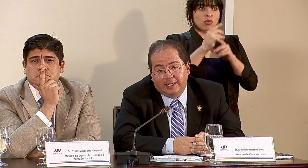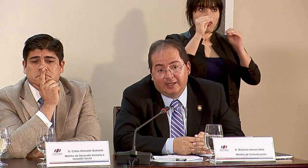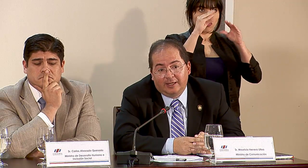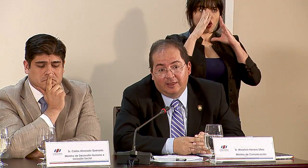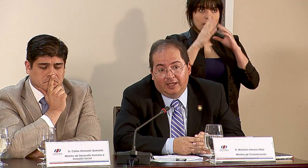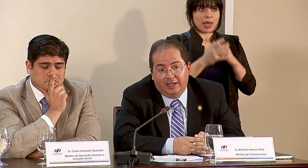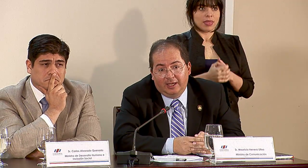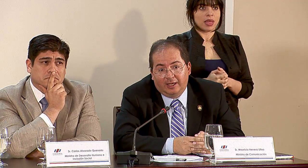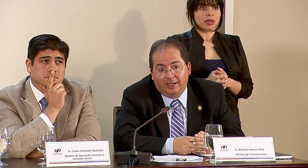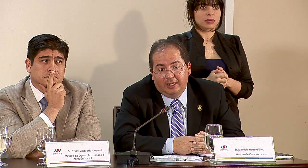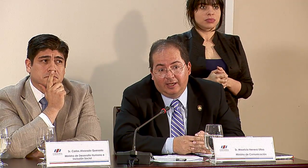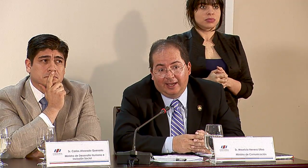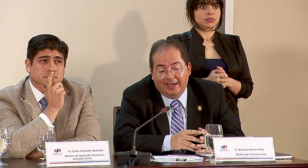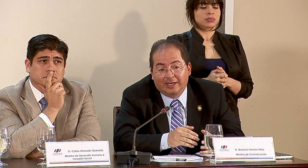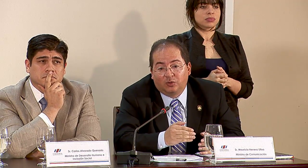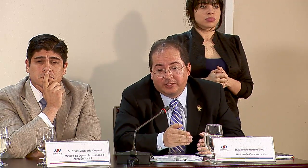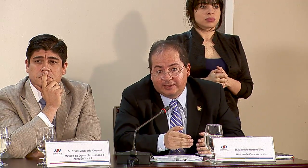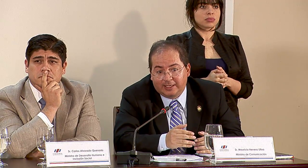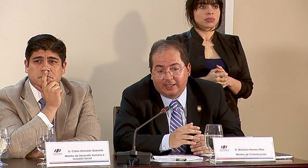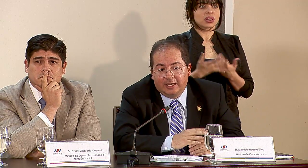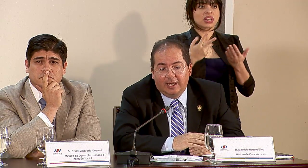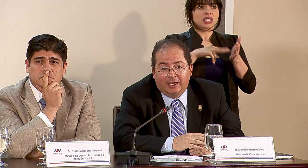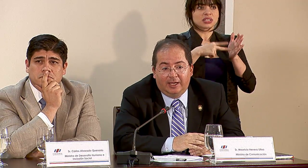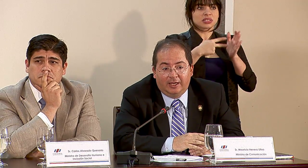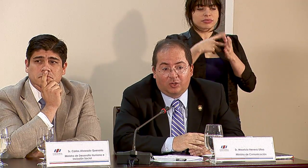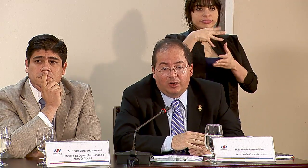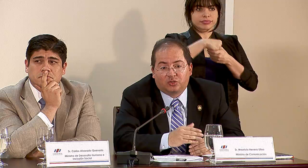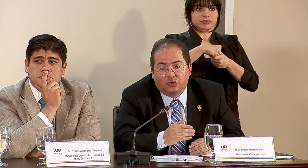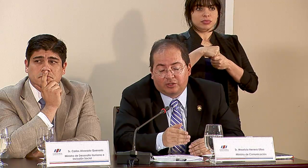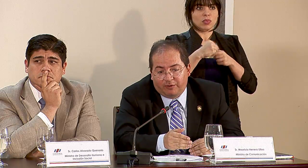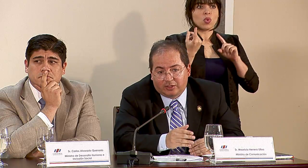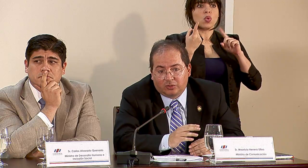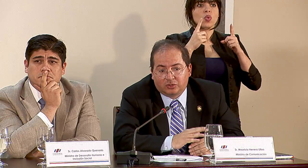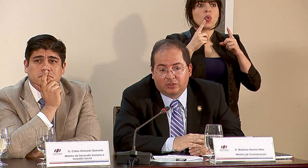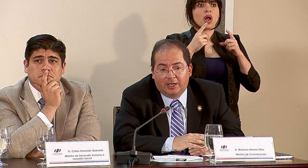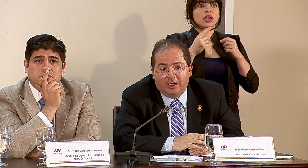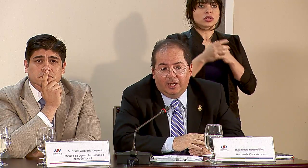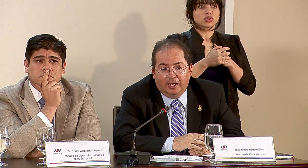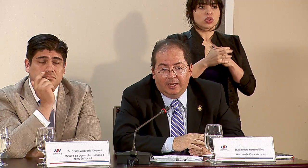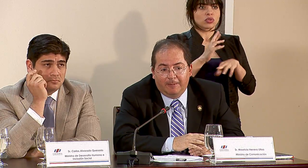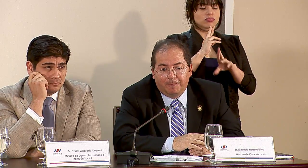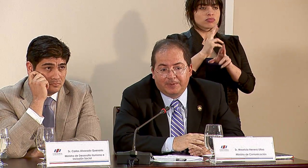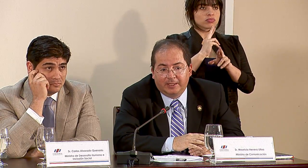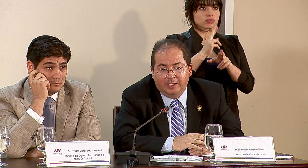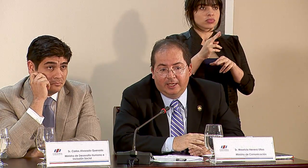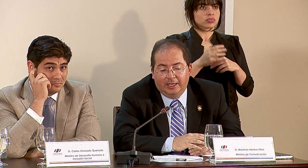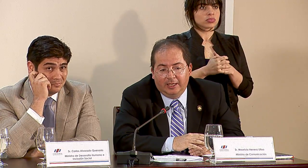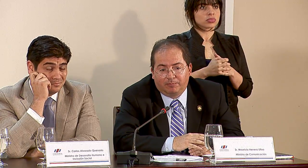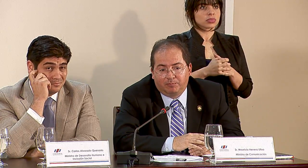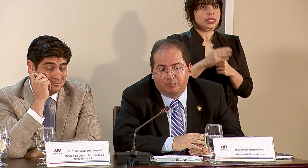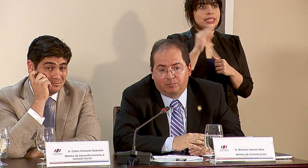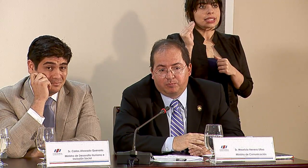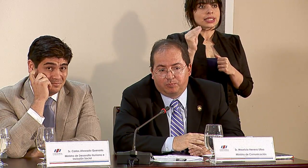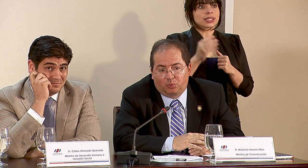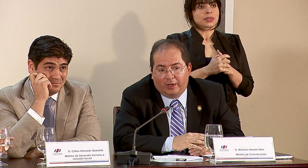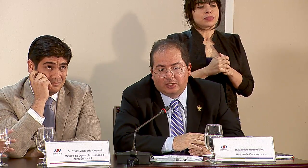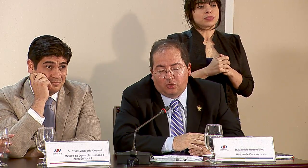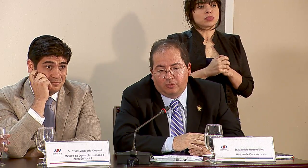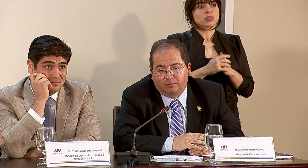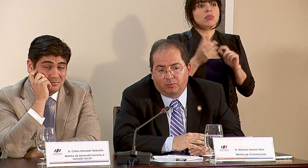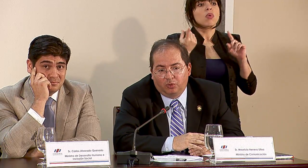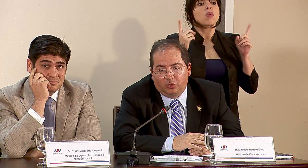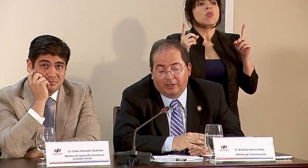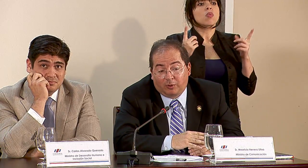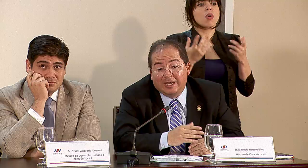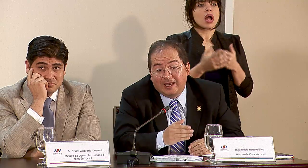informada de en qué consisten cuáles son los efectos y cuál